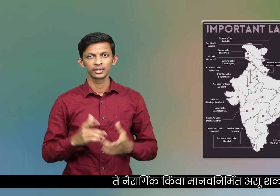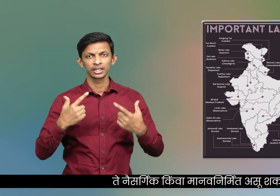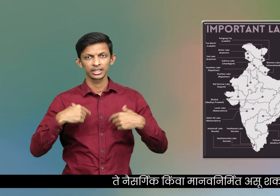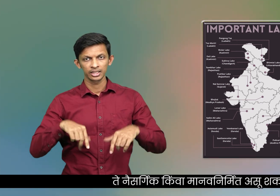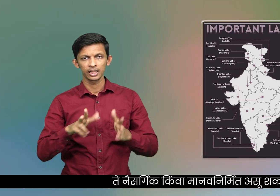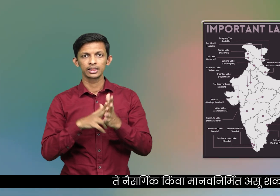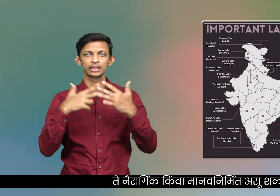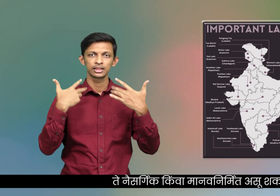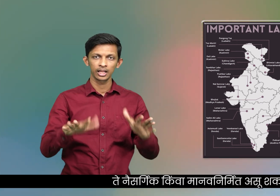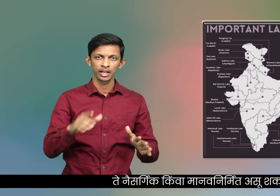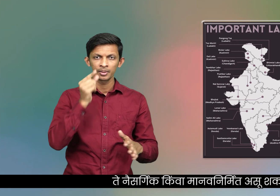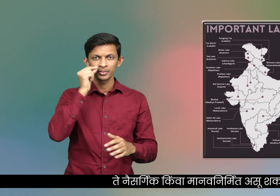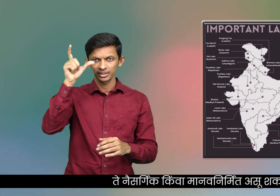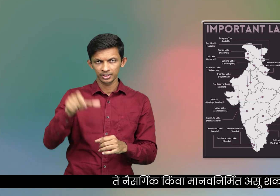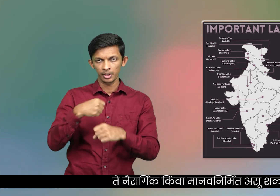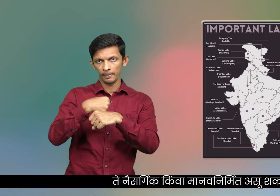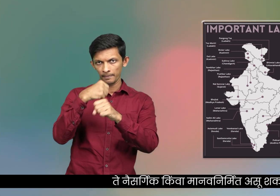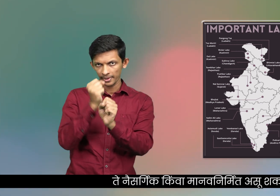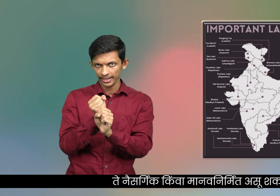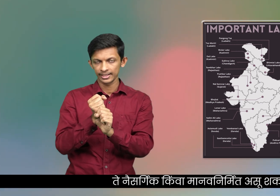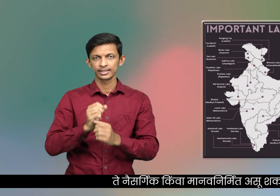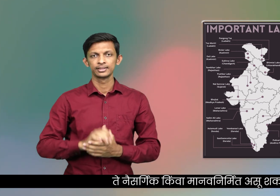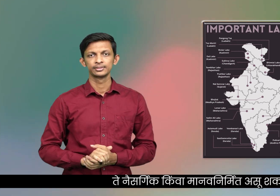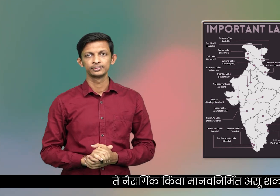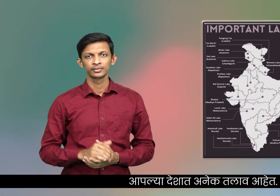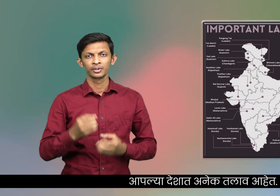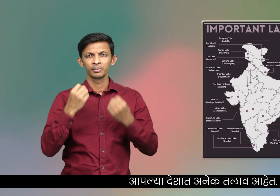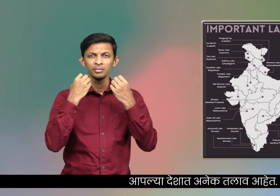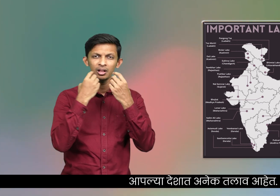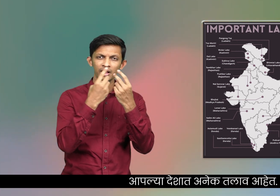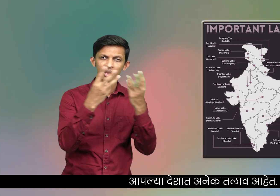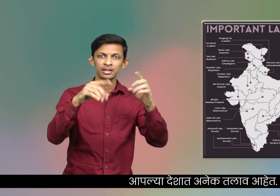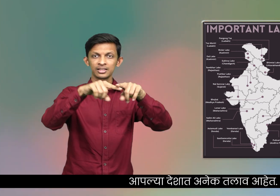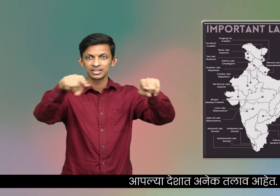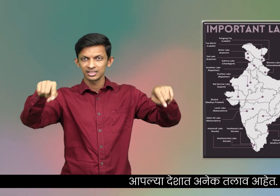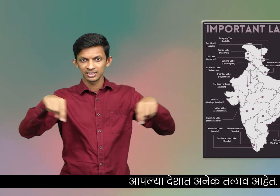ते नैसर्गिक किंवा मानवनिर्मित असू शकते. आपल्या देशात अनेक तलाव आहेत.